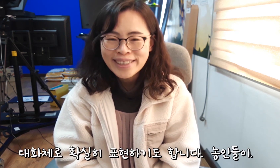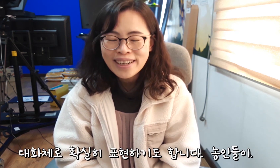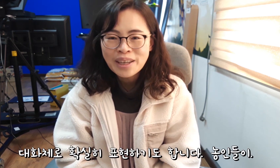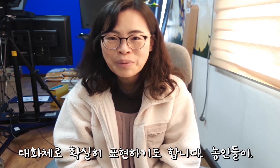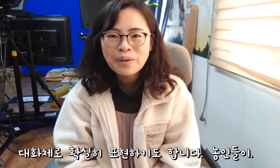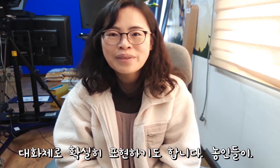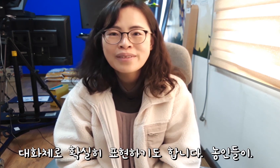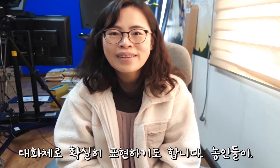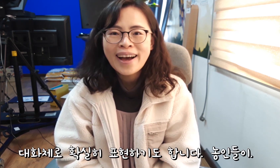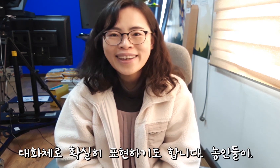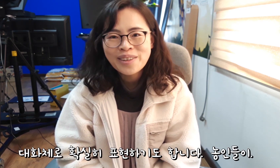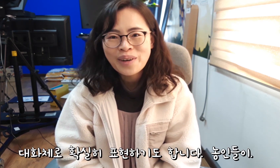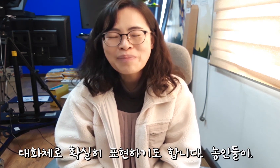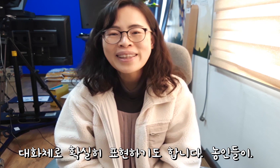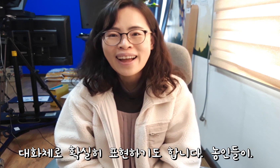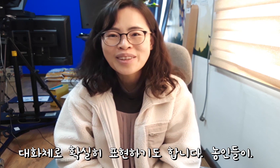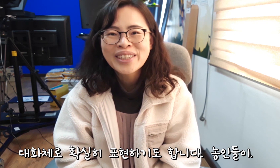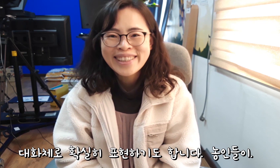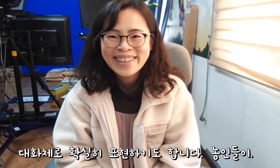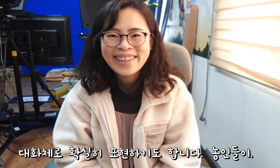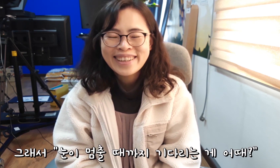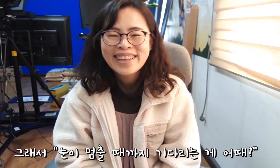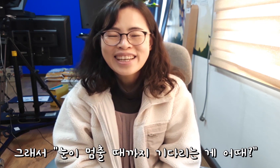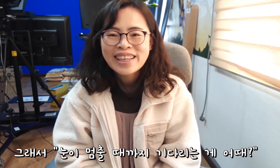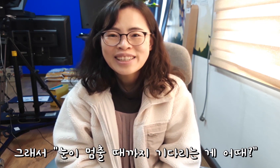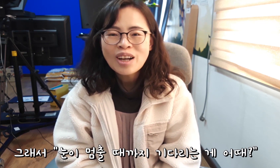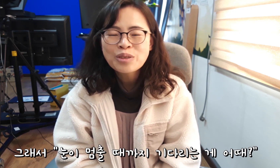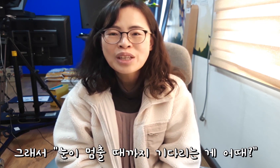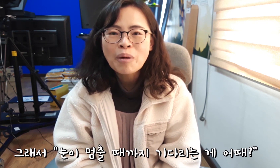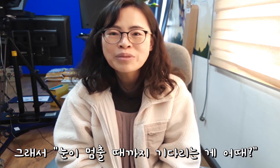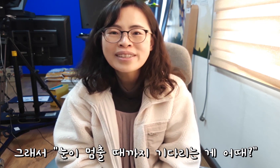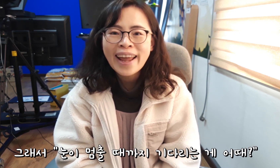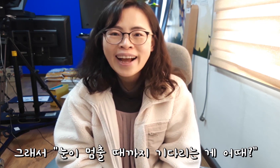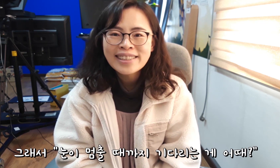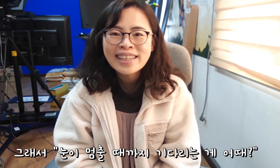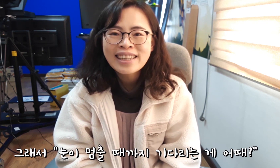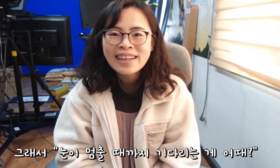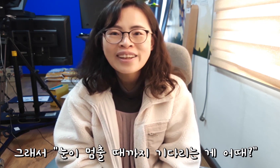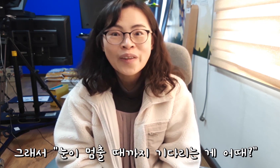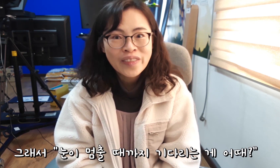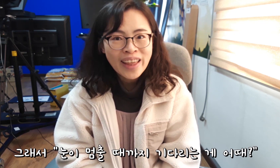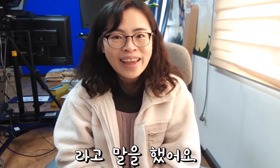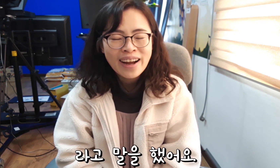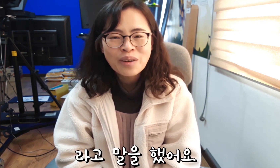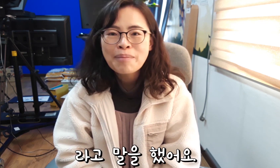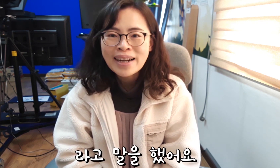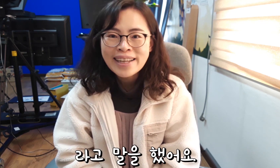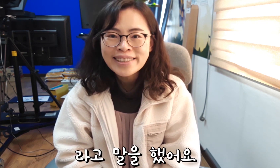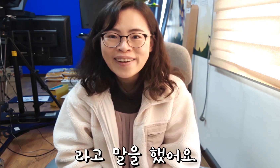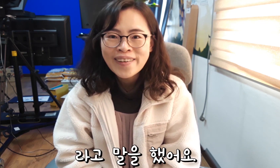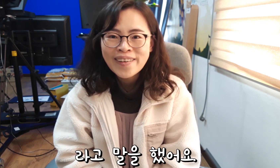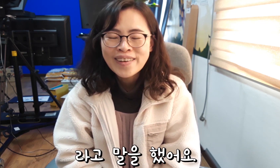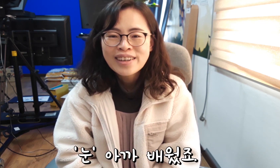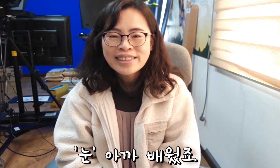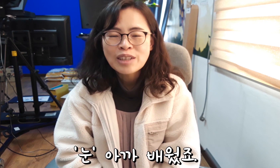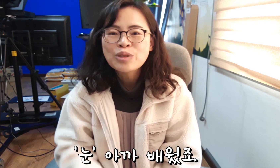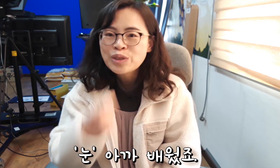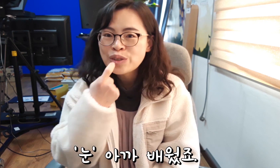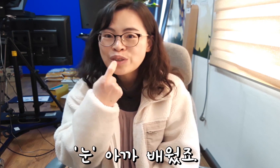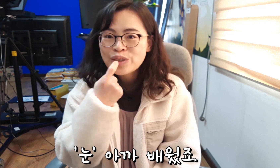확실하게 표현하기도 합니다. 농인들이. 그래서 눈이 멈출 때까지 기다리는 게 어때? 라고 말을 했어요. 자, 눈